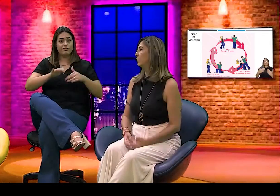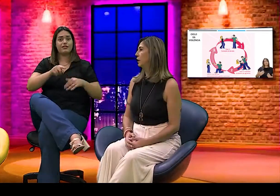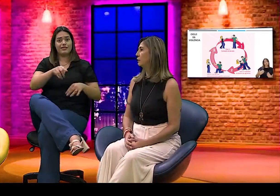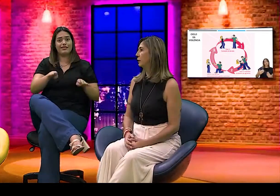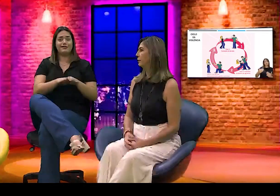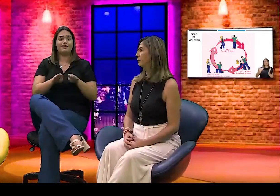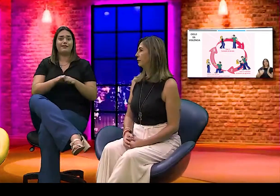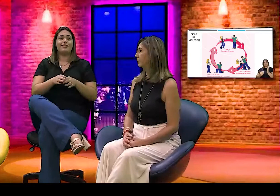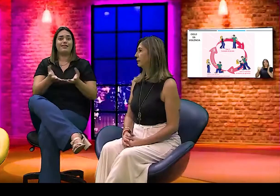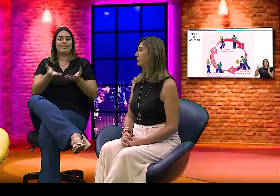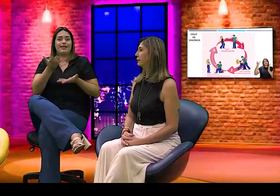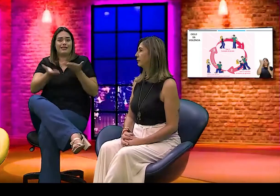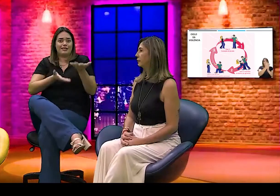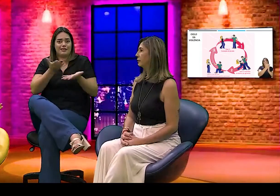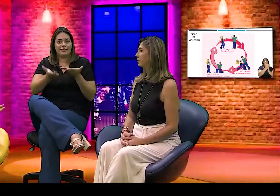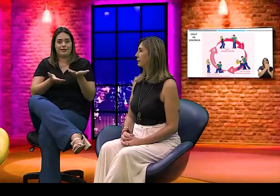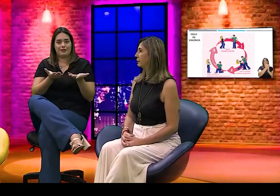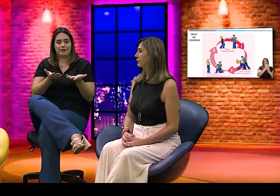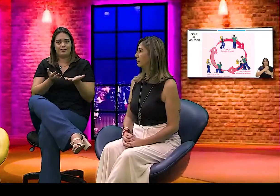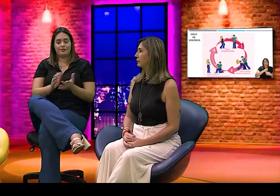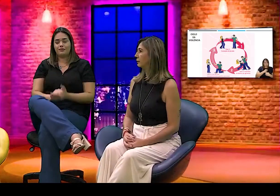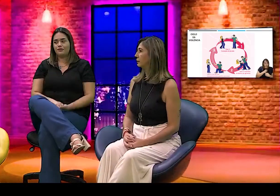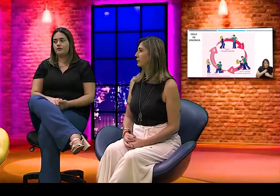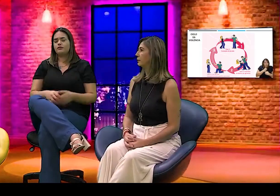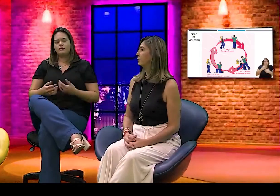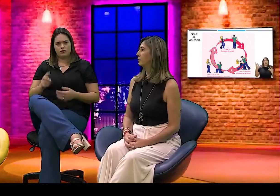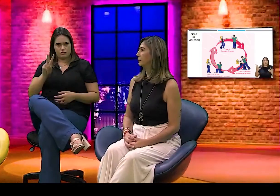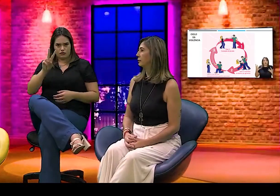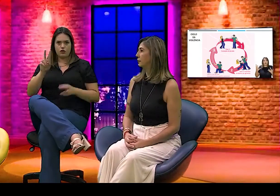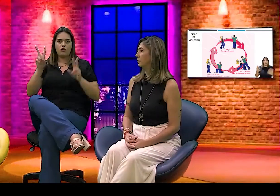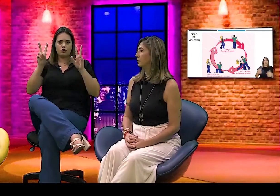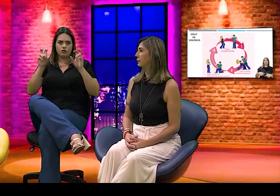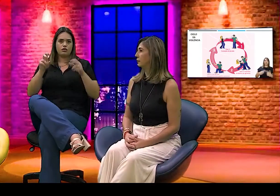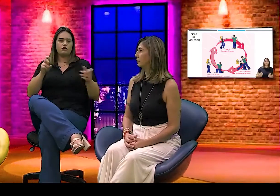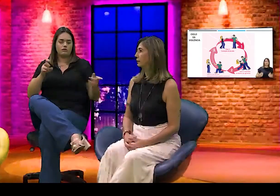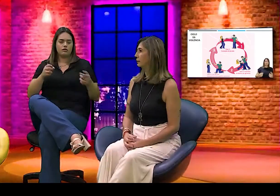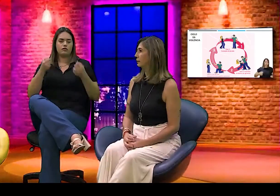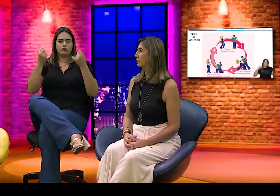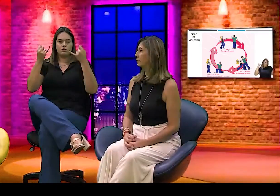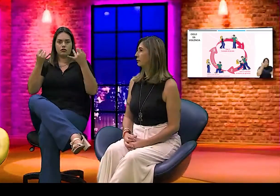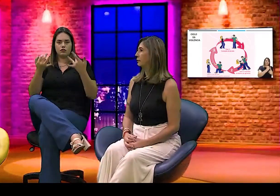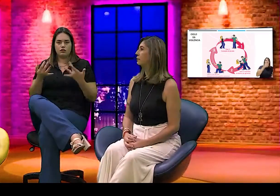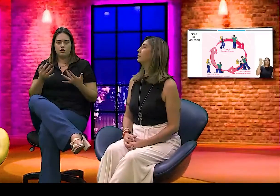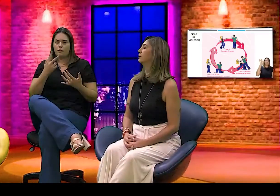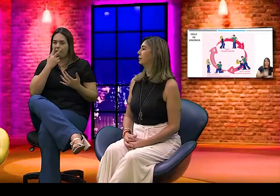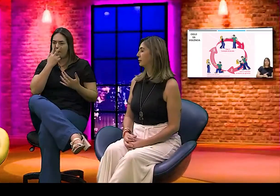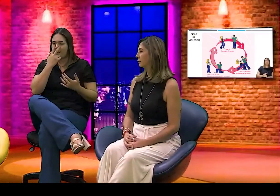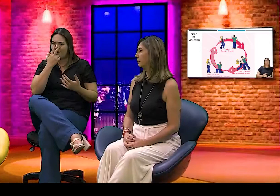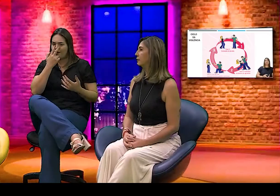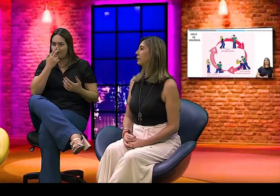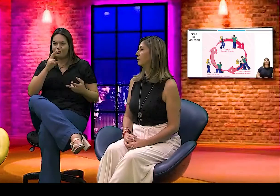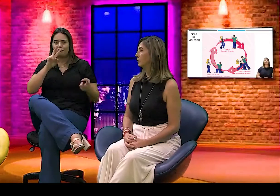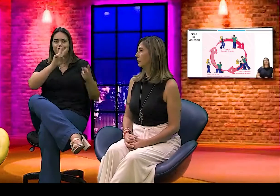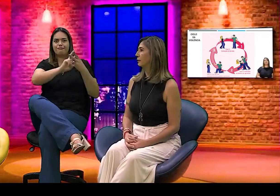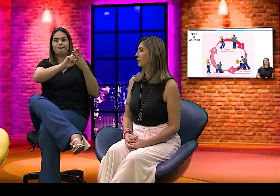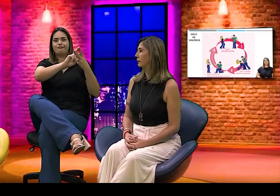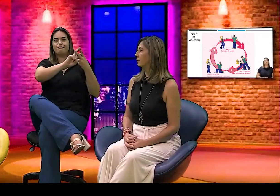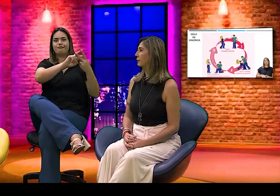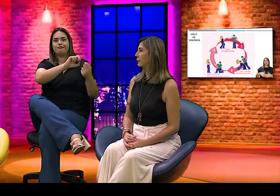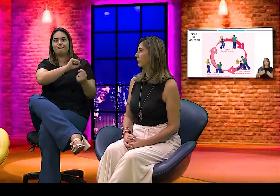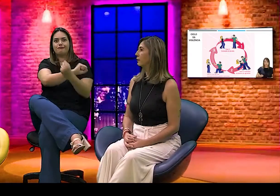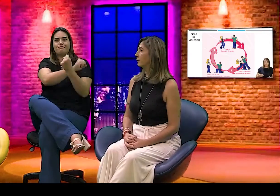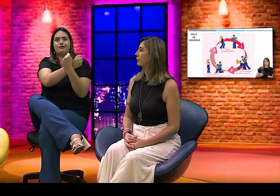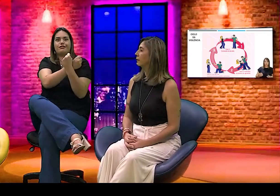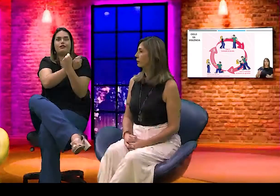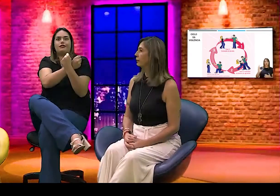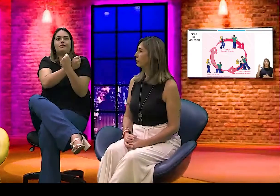mesmo busque ajuda. Bom, os dois temas aí, como você comentou, existe uma prisão, né? Alguma coisa aí que a pessoa